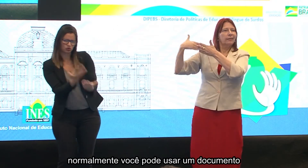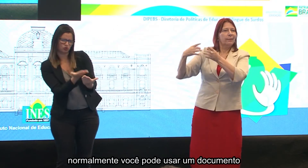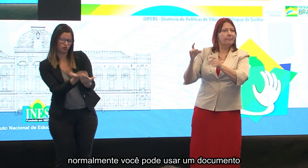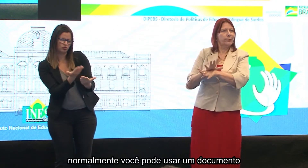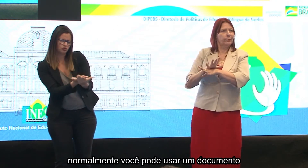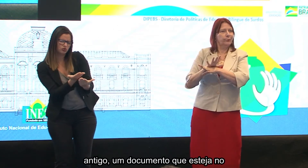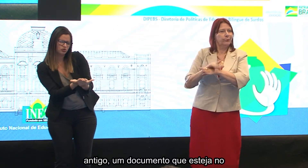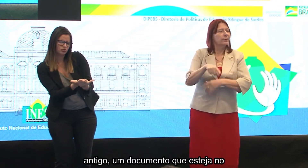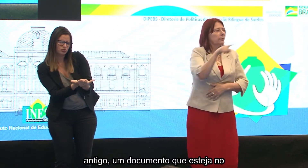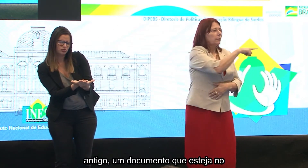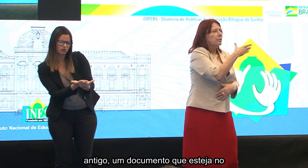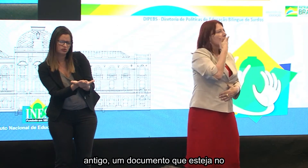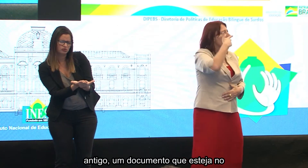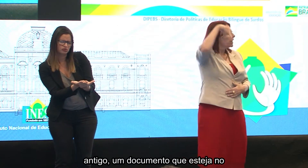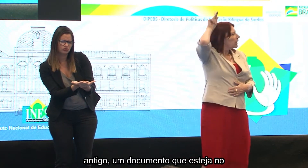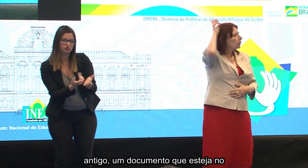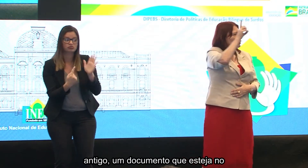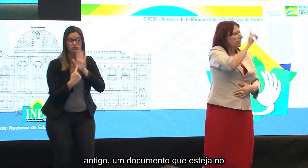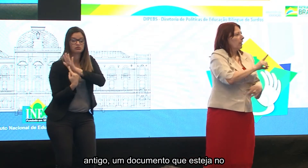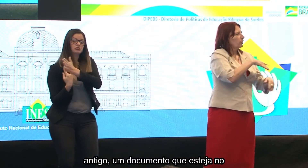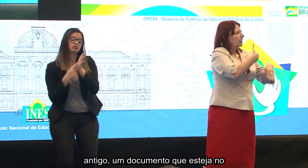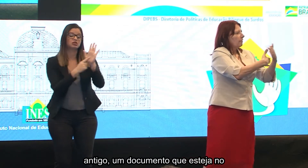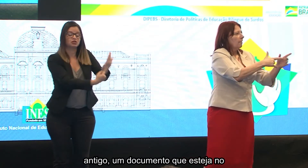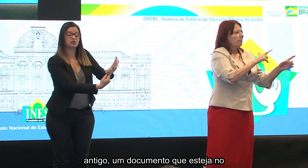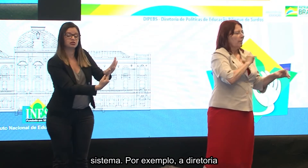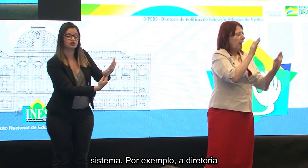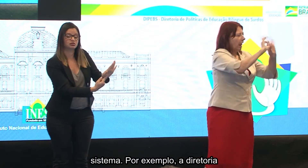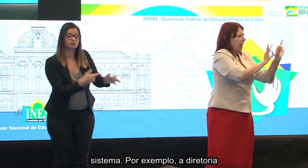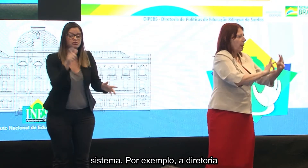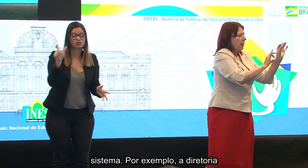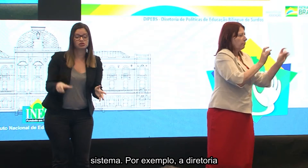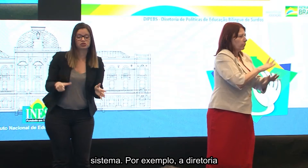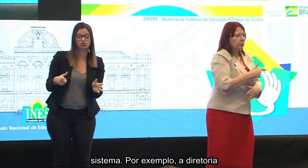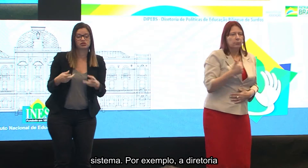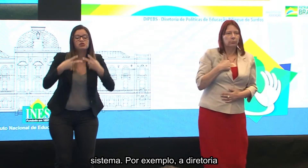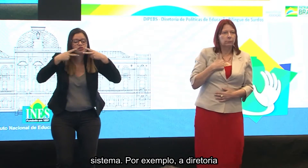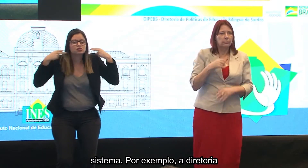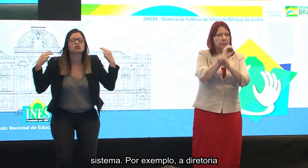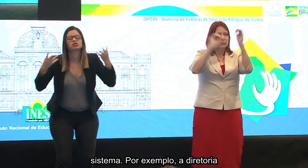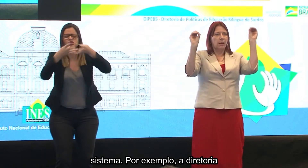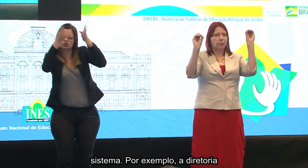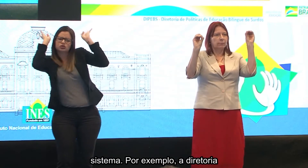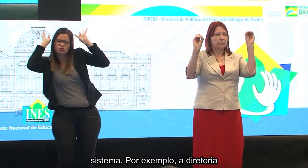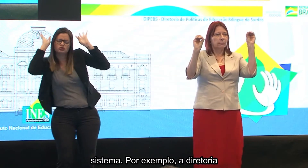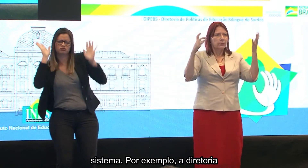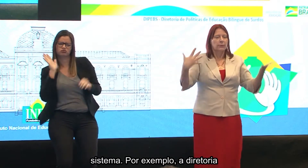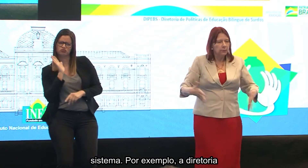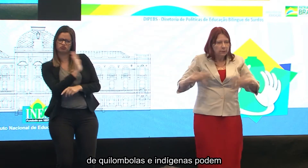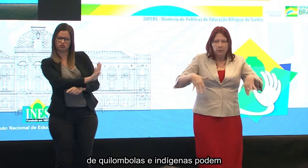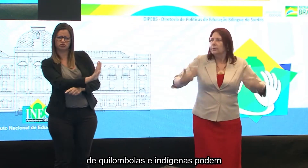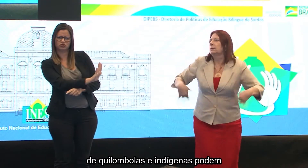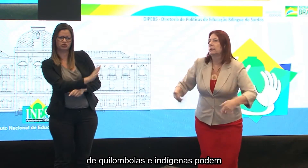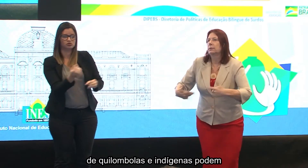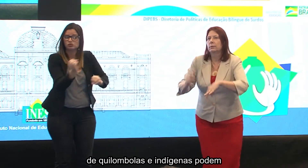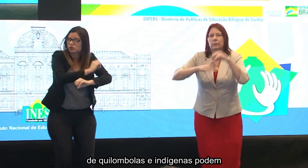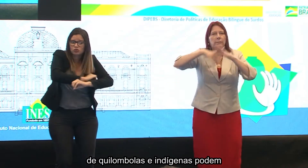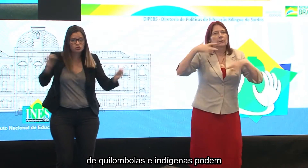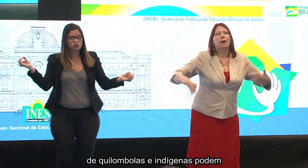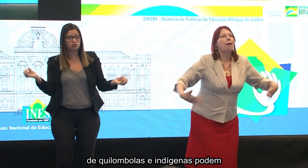um documento antigo, um documento que esteja no sistema. Por exemplo, a diretoria de quilombolas